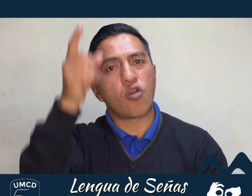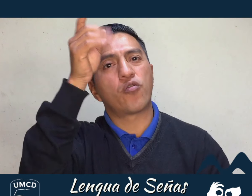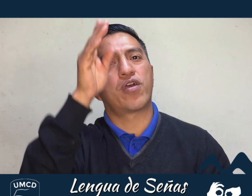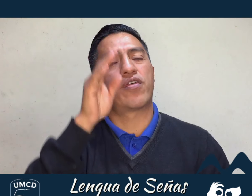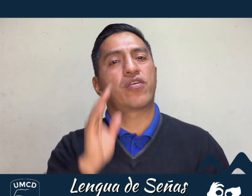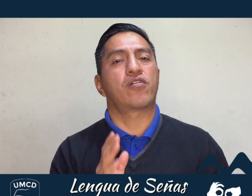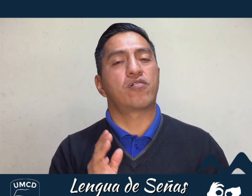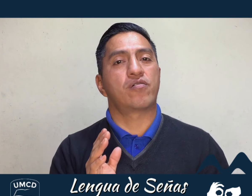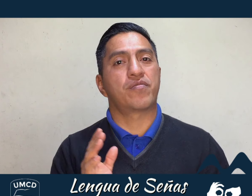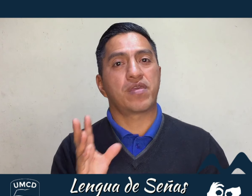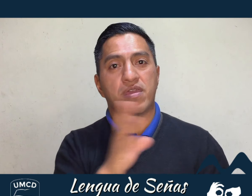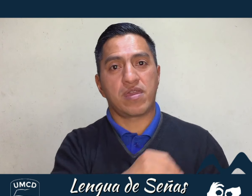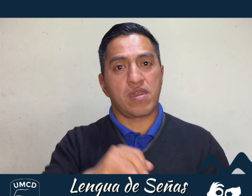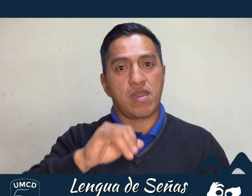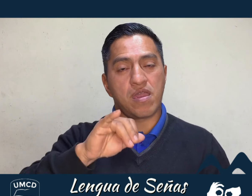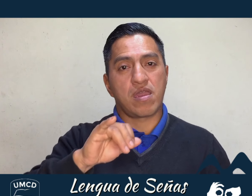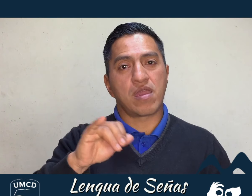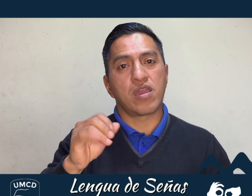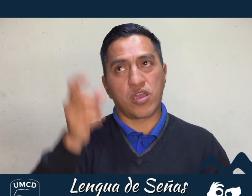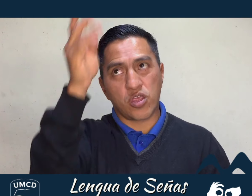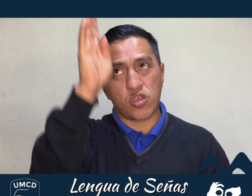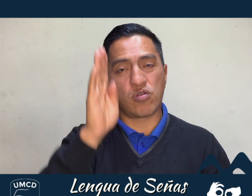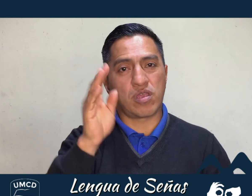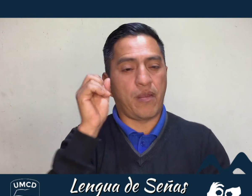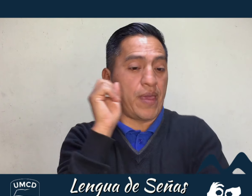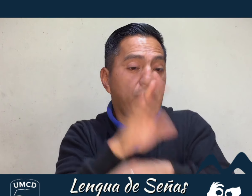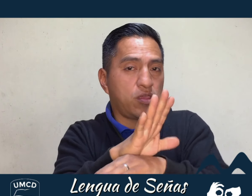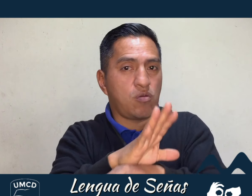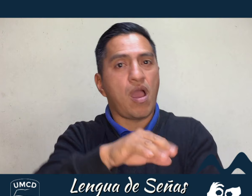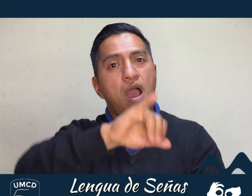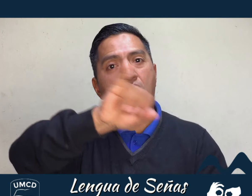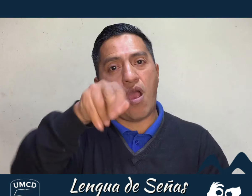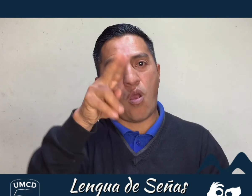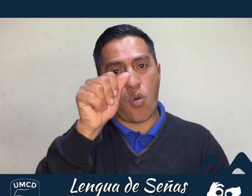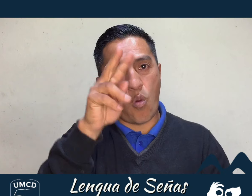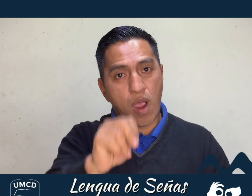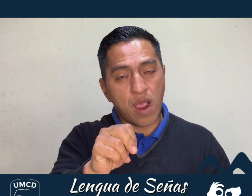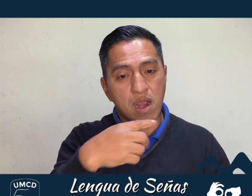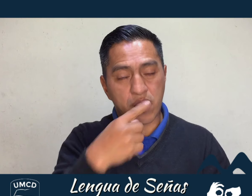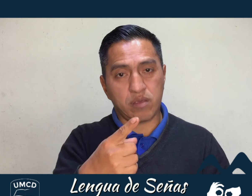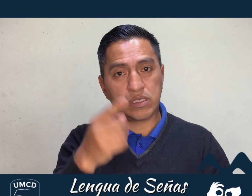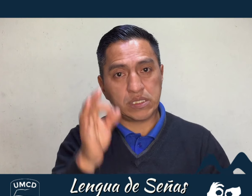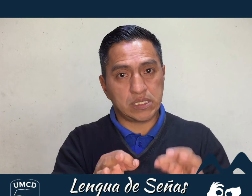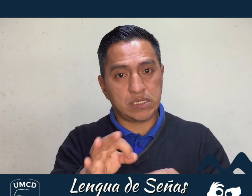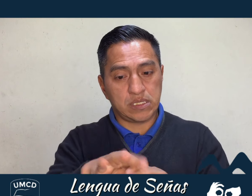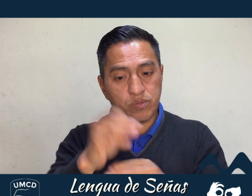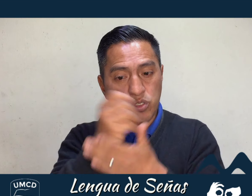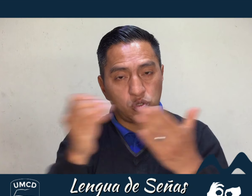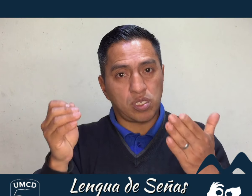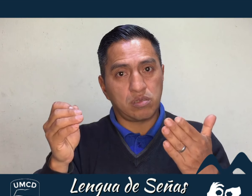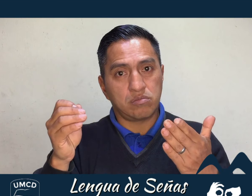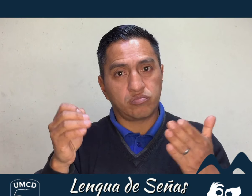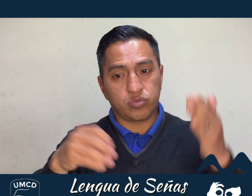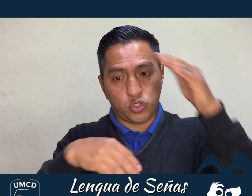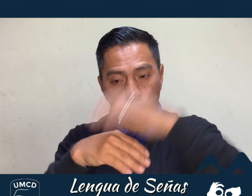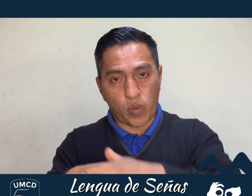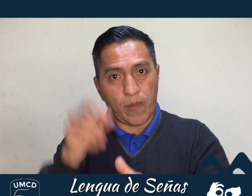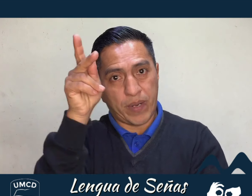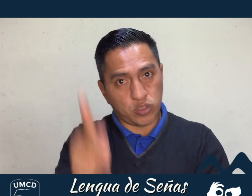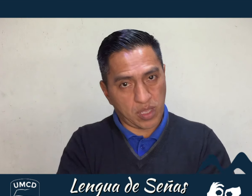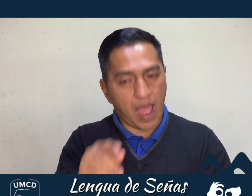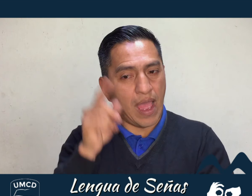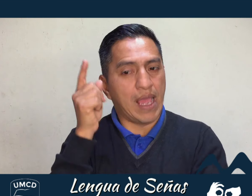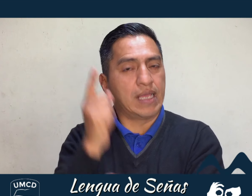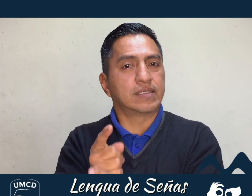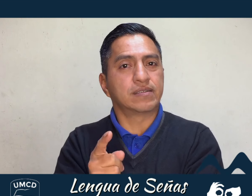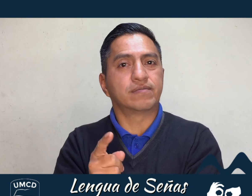envió a bautizar también le dijo que sobre el que viera descender a el Espíritu y permaneciera sobre